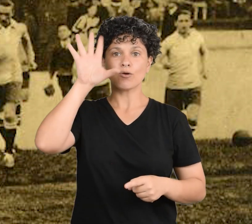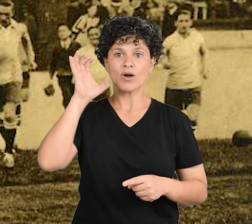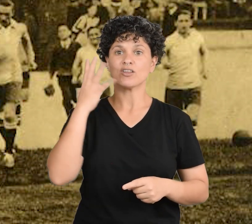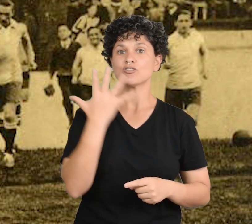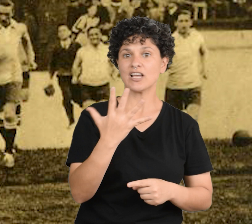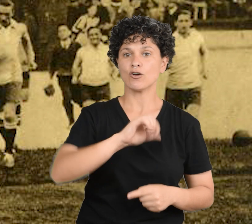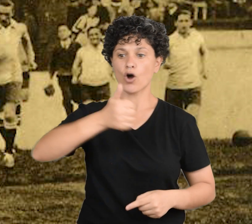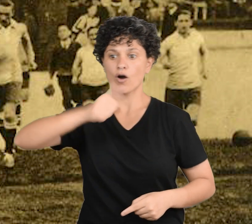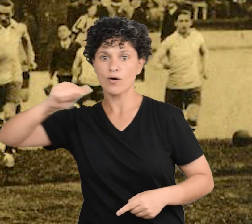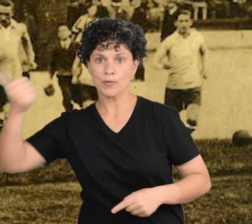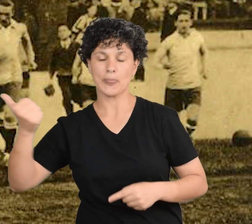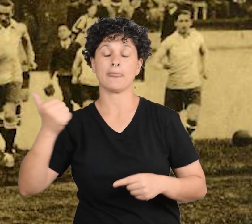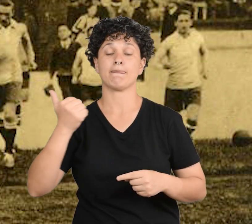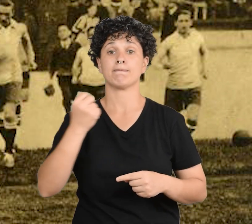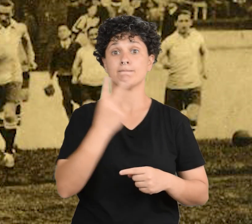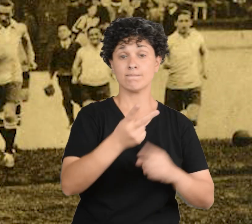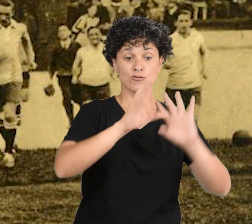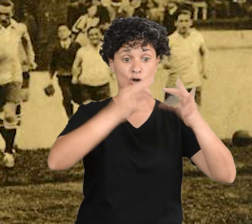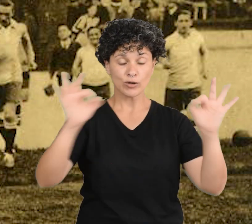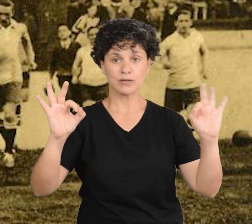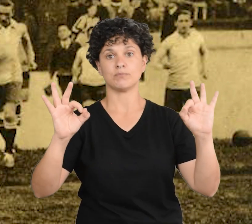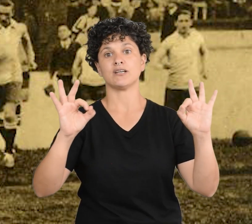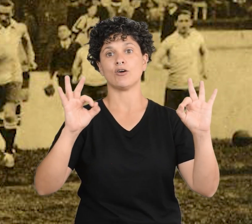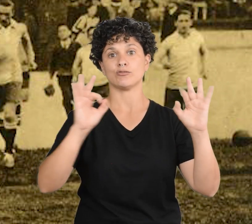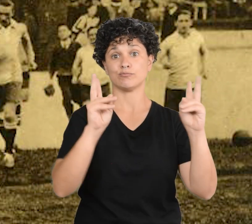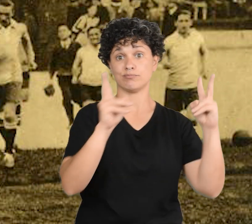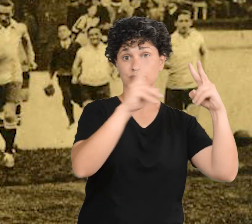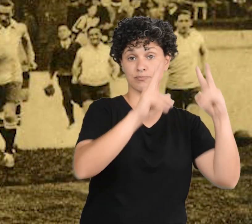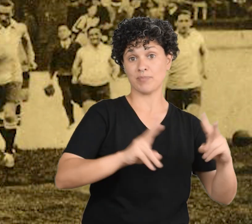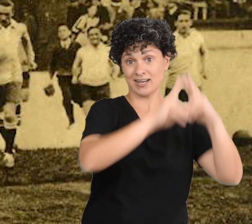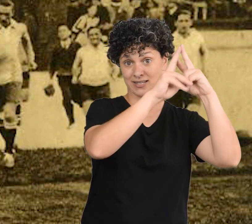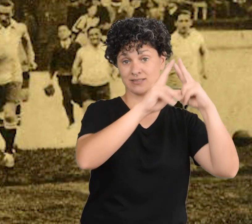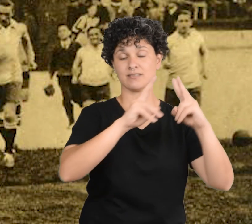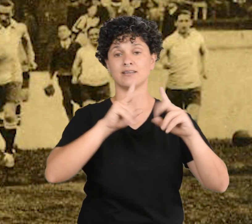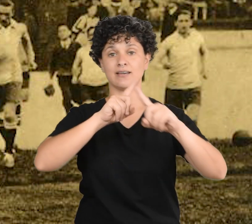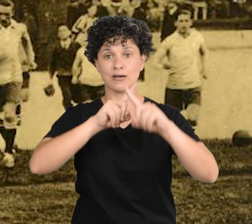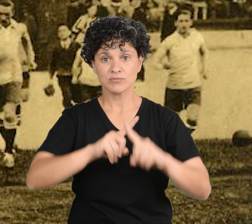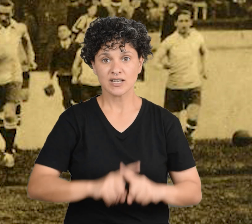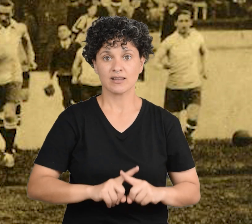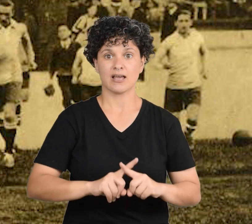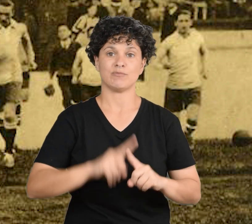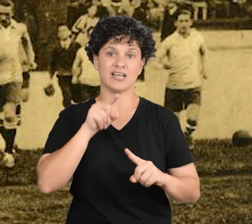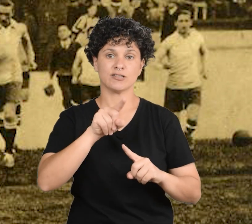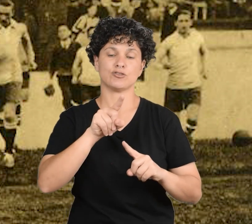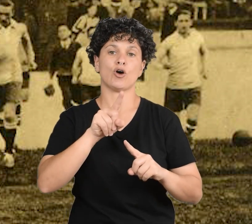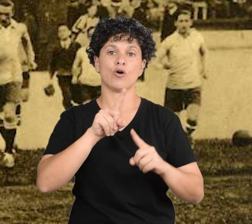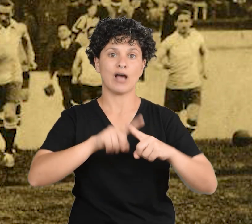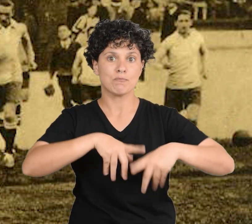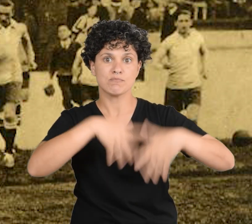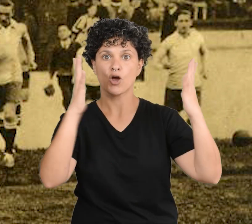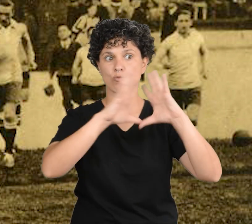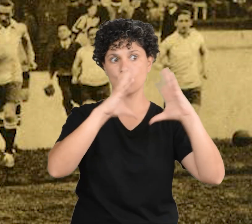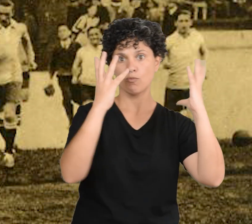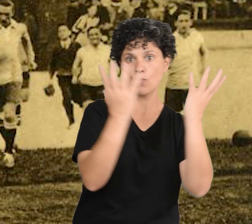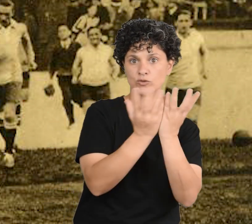4 estrellas de 5 puntas, inmortalizando las victorias obtenidas en los Juegos Olímpicos de París y Ámsterdam, avaladas por la FIFA